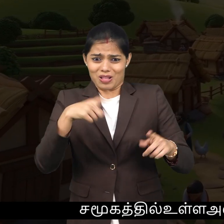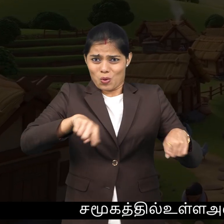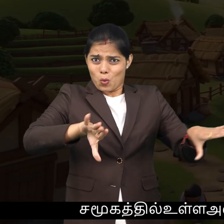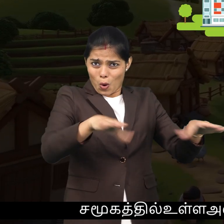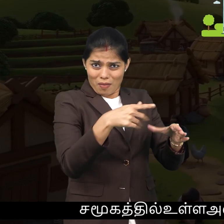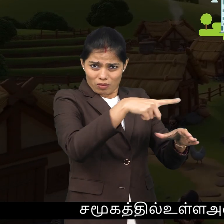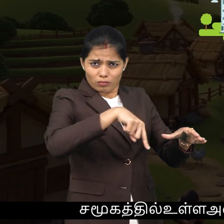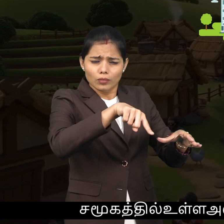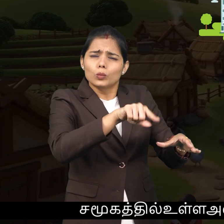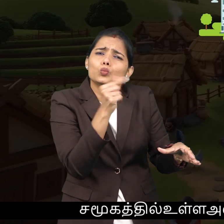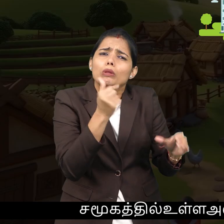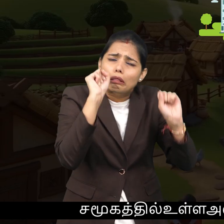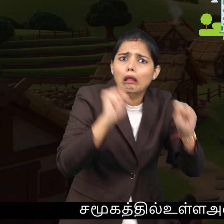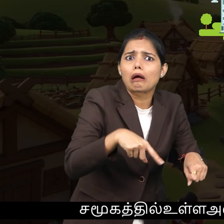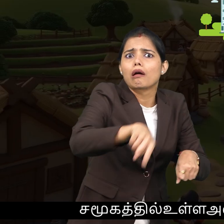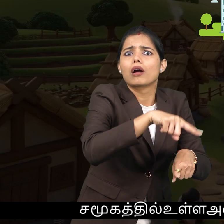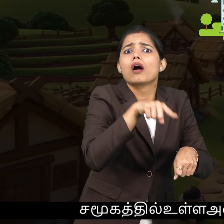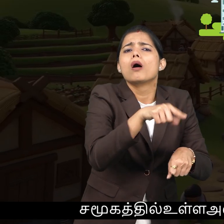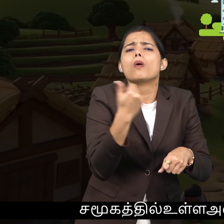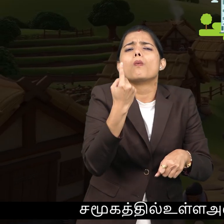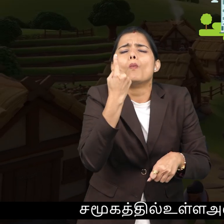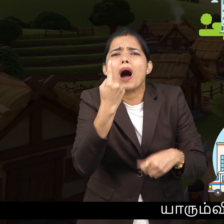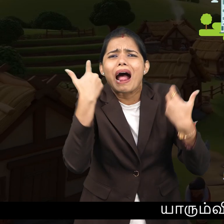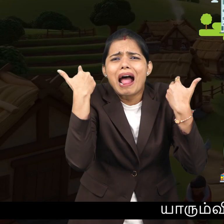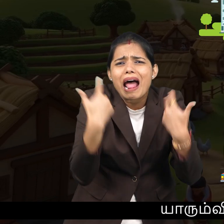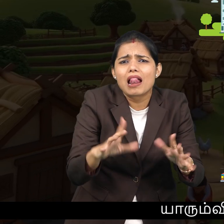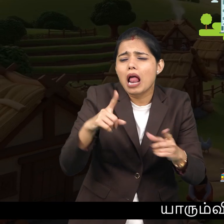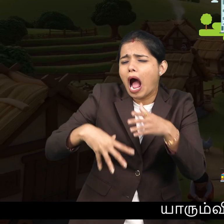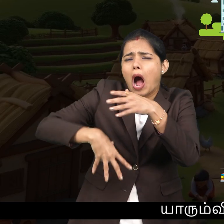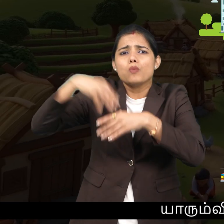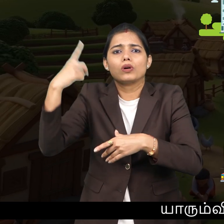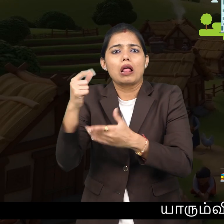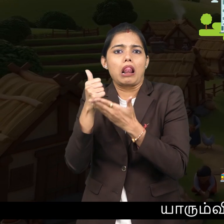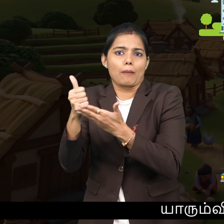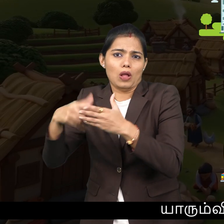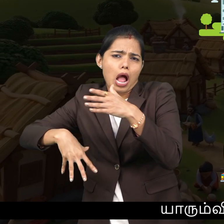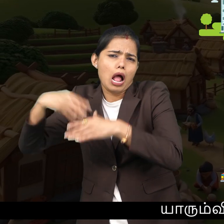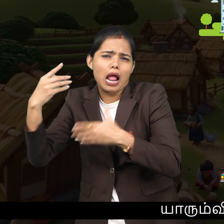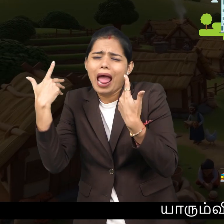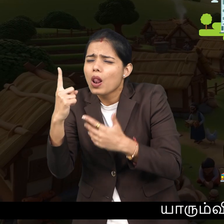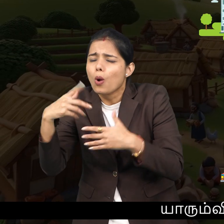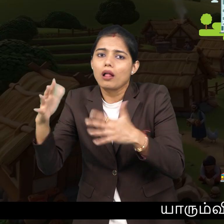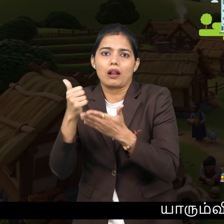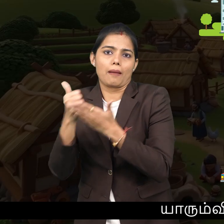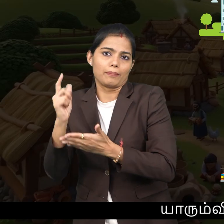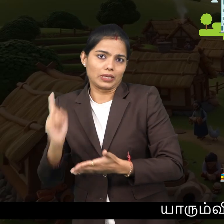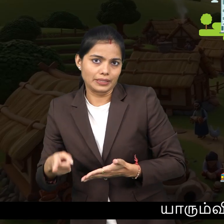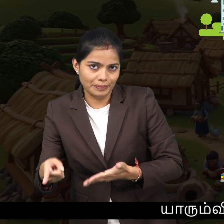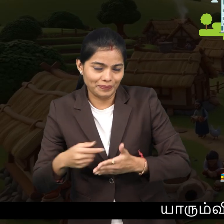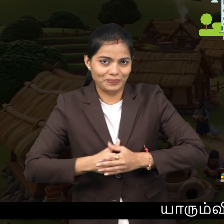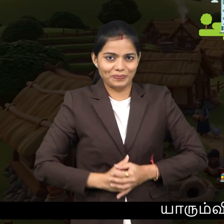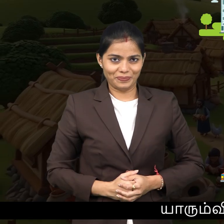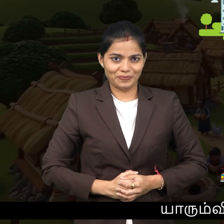சமூகத்தில் உள்ள அனைவரும் இவை பயன்படுத்தலாம். யாரும் விலக்கப்பட மாட்டார்கள்.